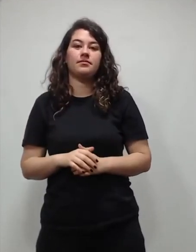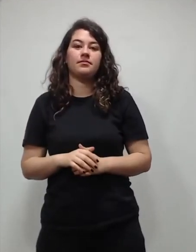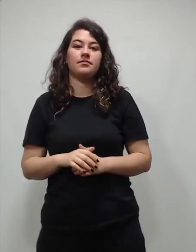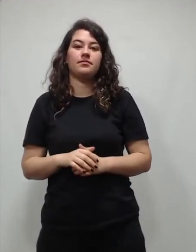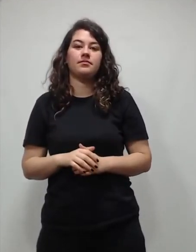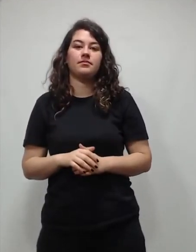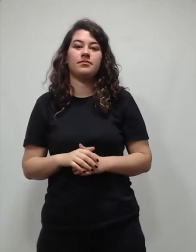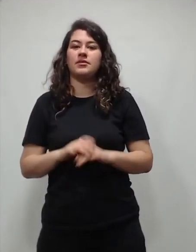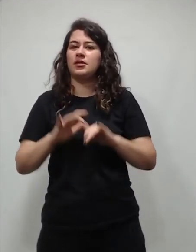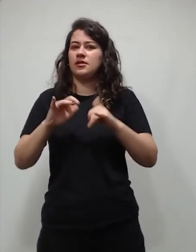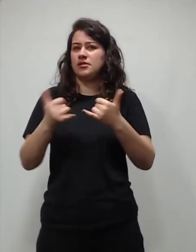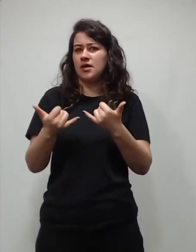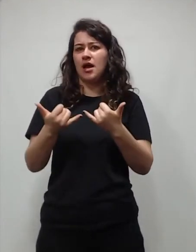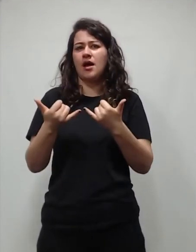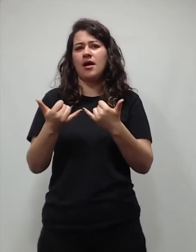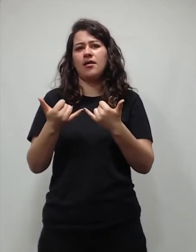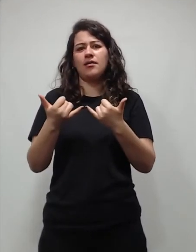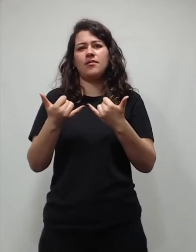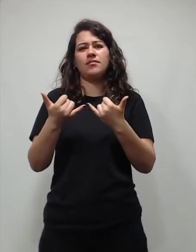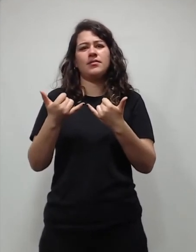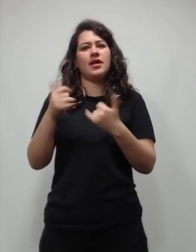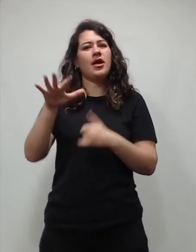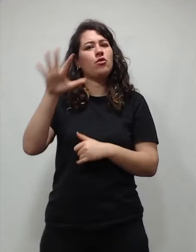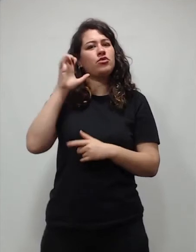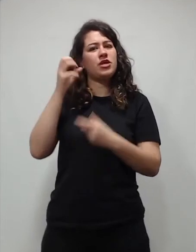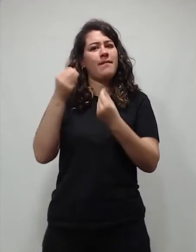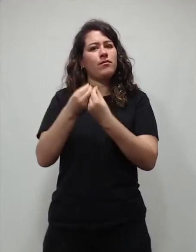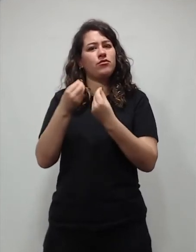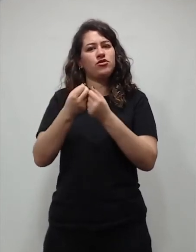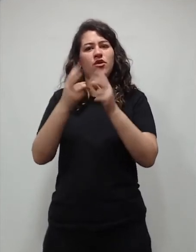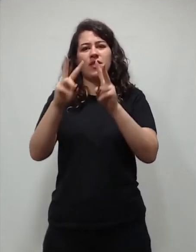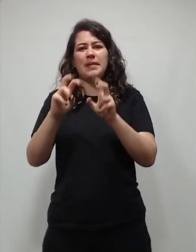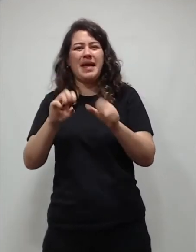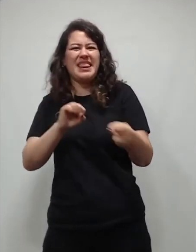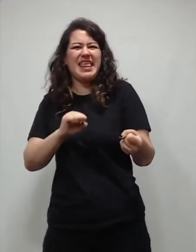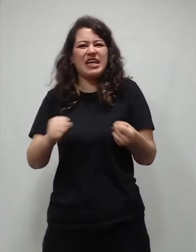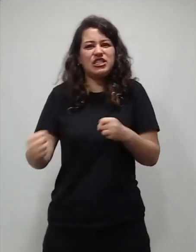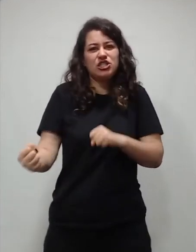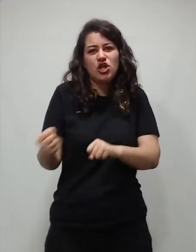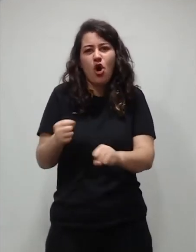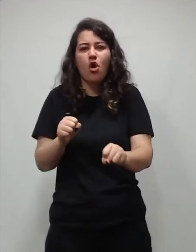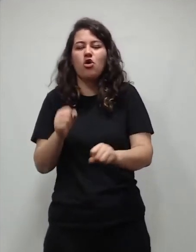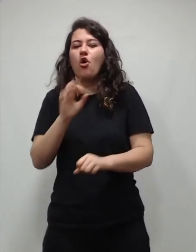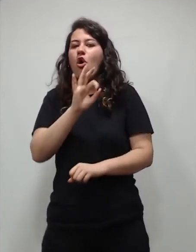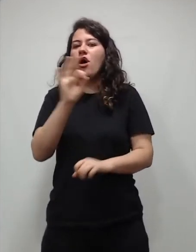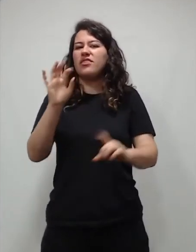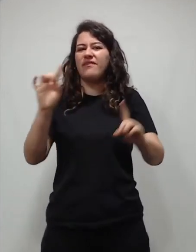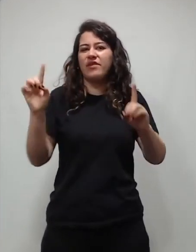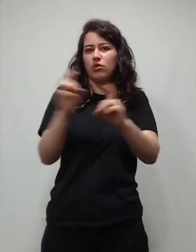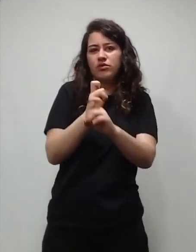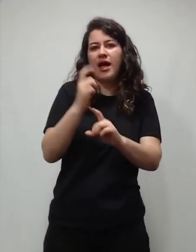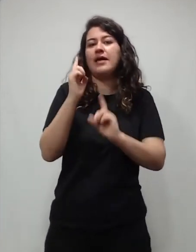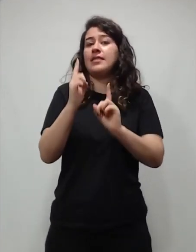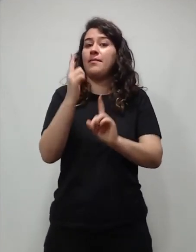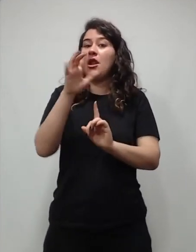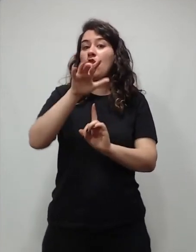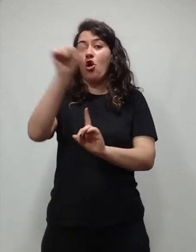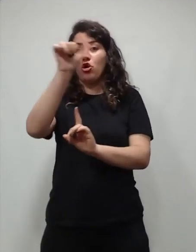Se estuvo sobrevolando, me parece, el tema de las tensiones, las dificultades y algunos